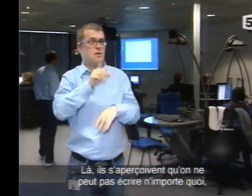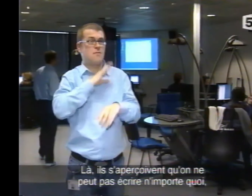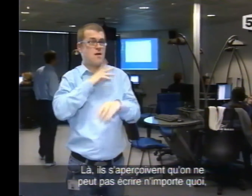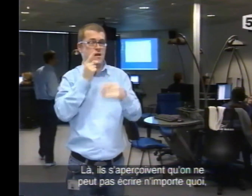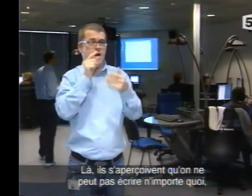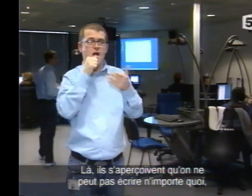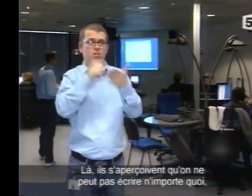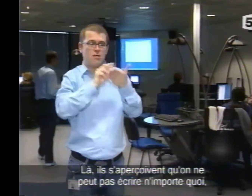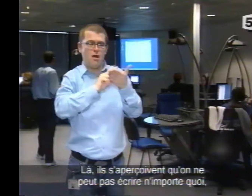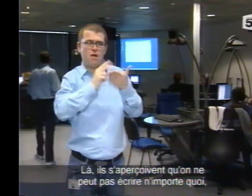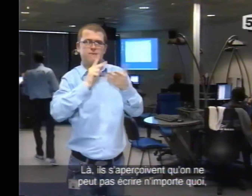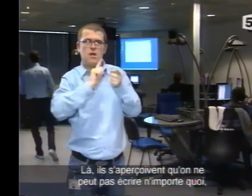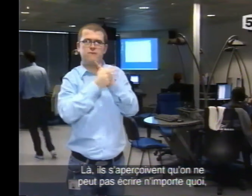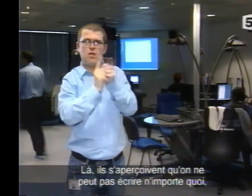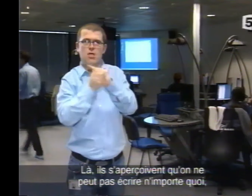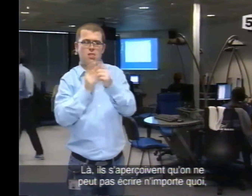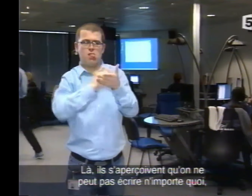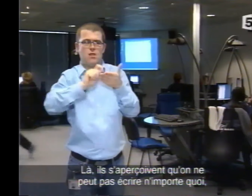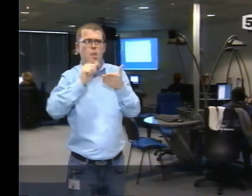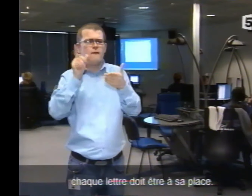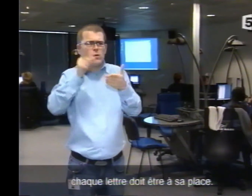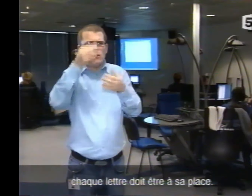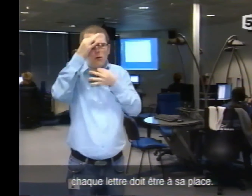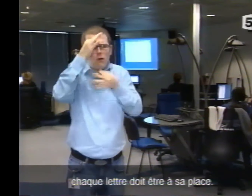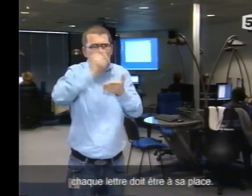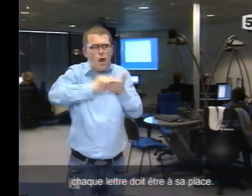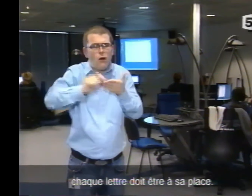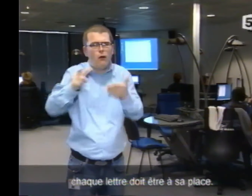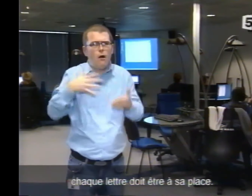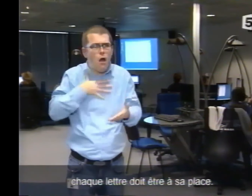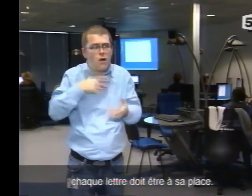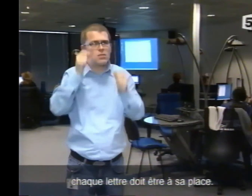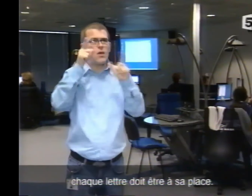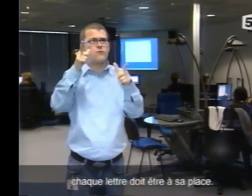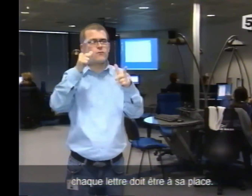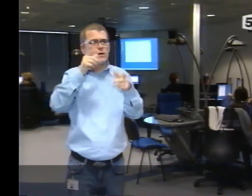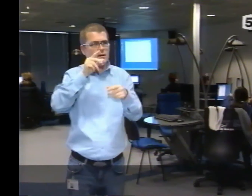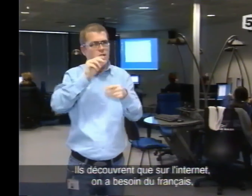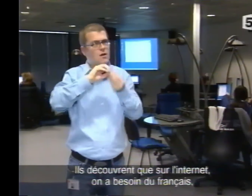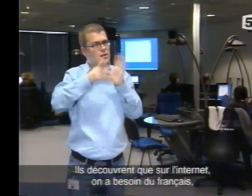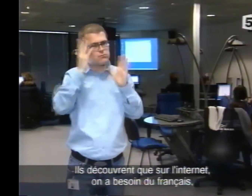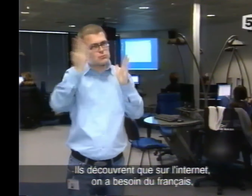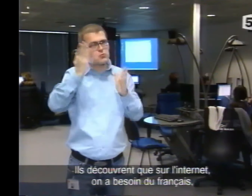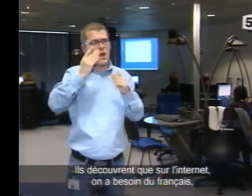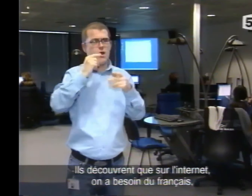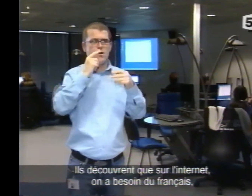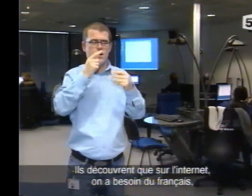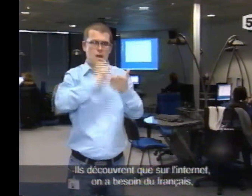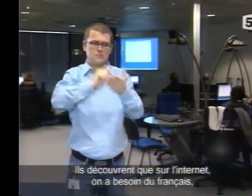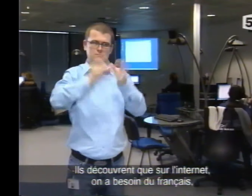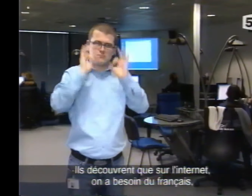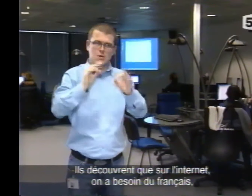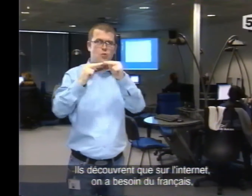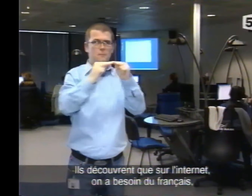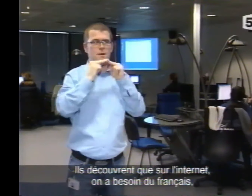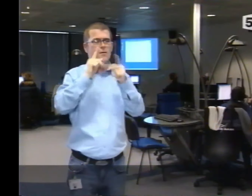que les mots, on ne peut pas les écrire n'importe comment. Chaque lettre doit être à sa place. Ils découvrent que sur l'Internet, on a besoin du français,